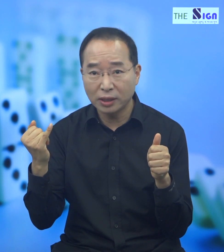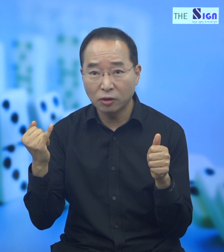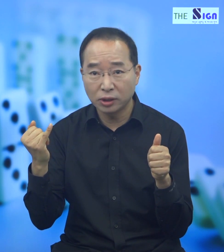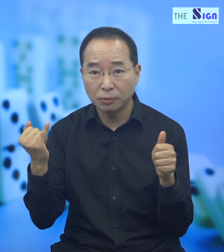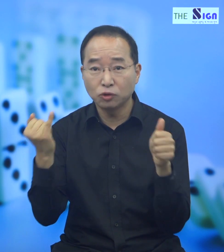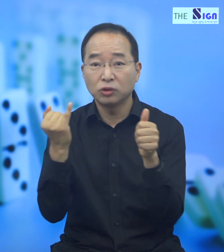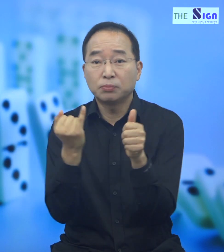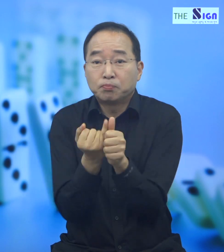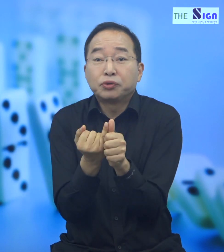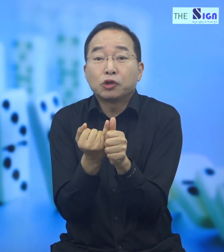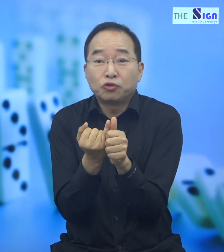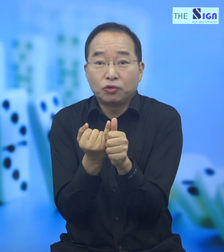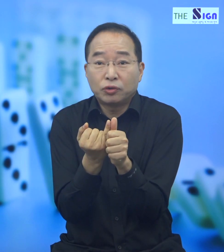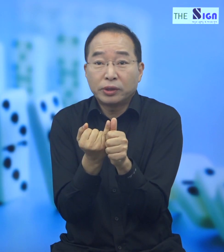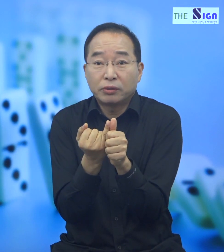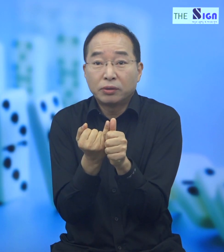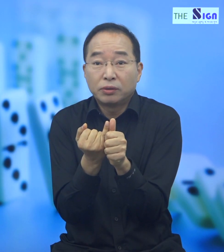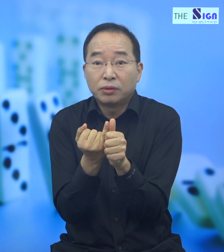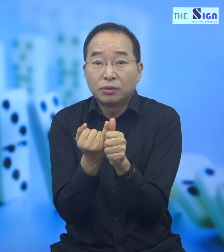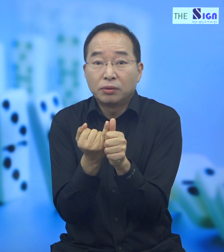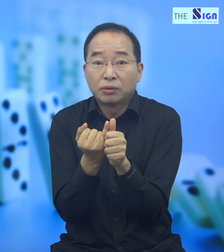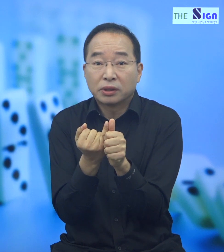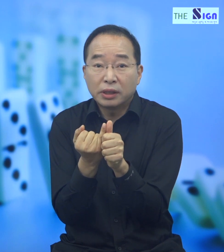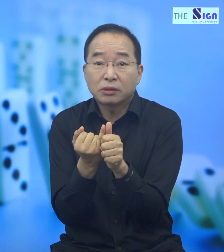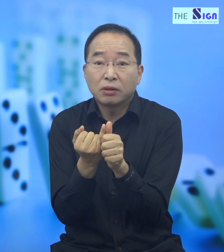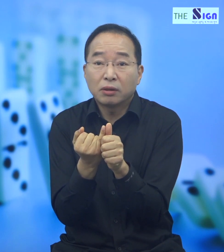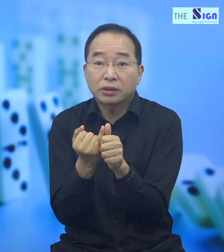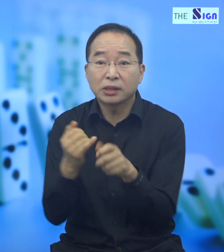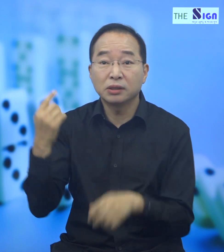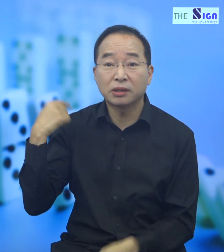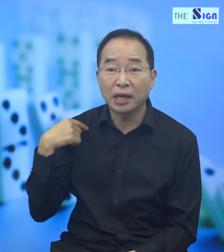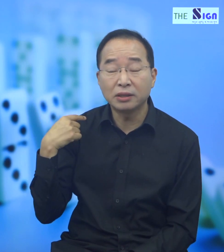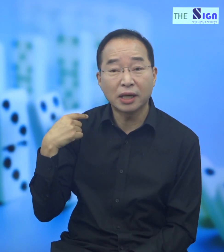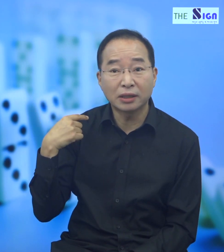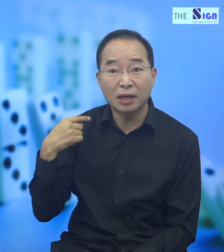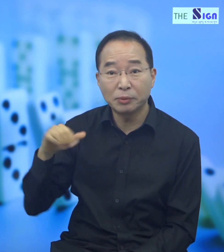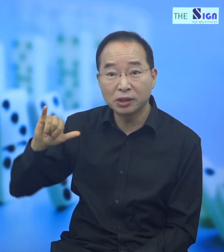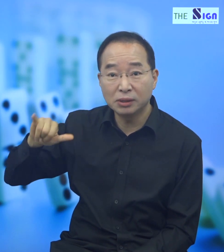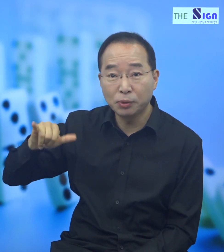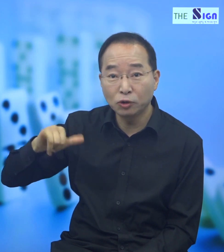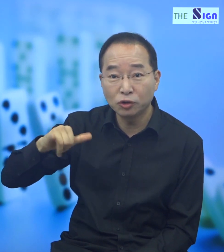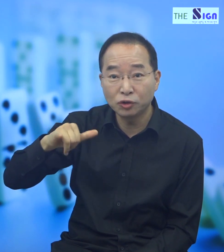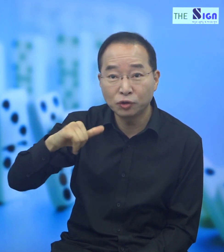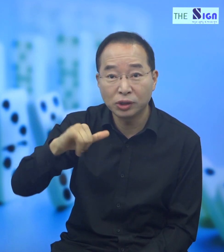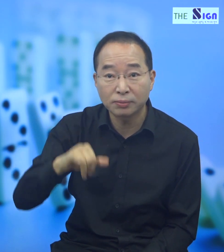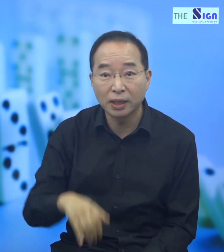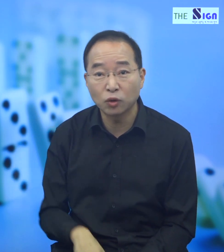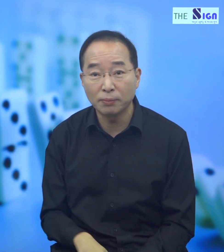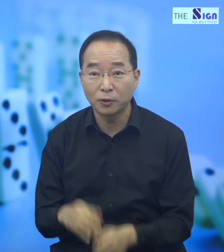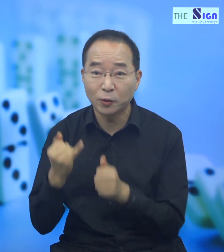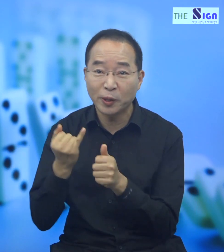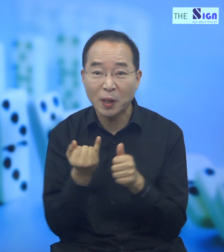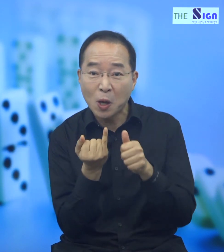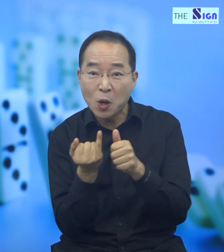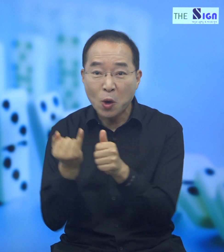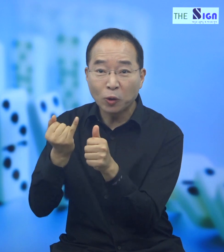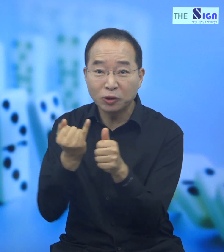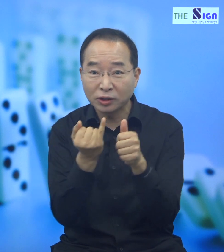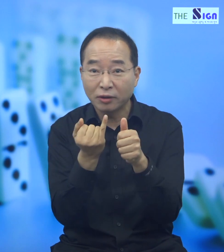할 때면 이제 붙여주는 거예요. 그래서 사실 이제 데이트하다 하면서 이 표현도 쓸 수 있지만 또 한편으로 이렇게 이것도 써요.